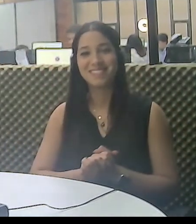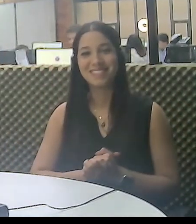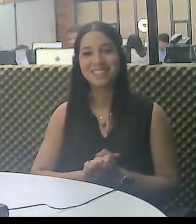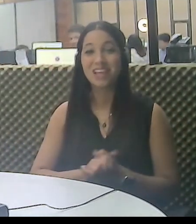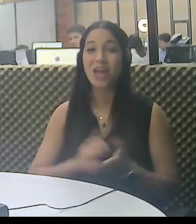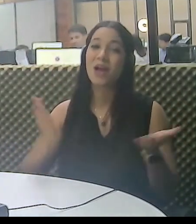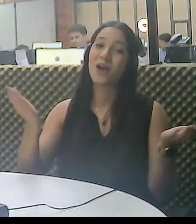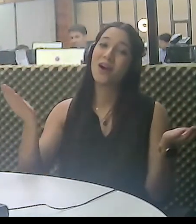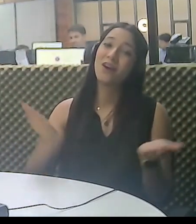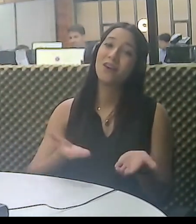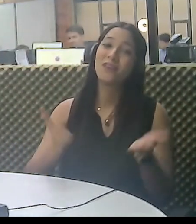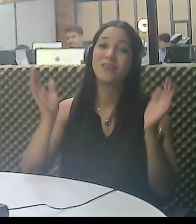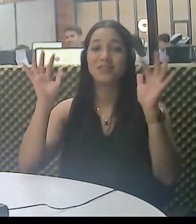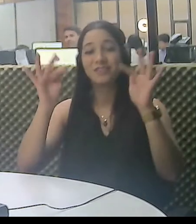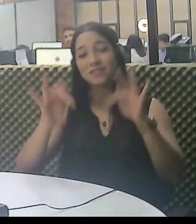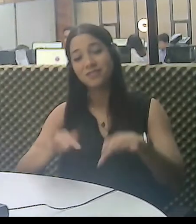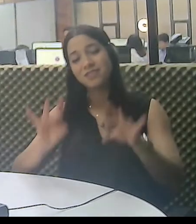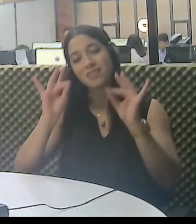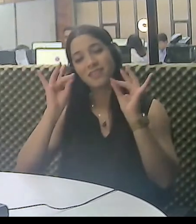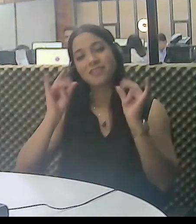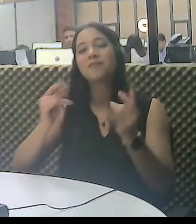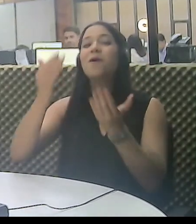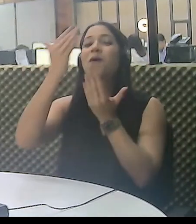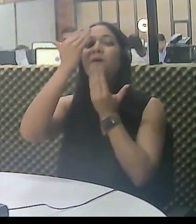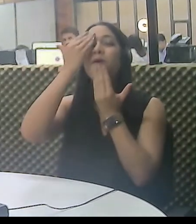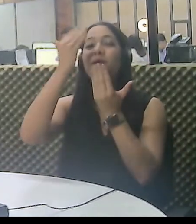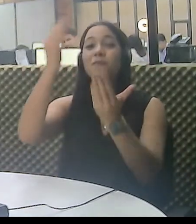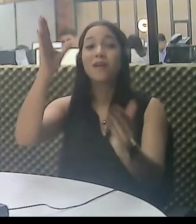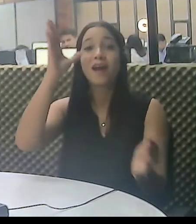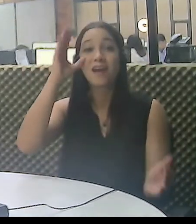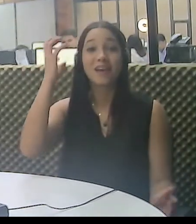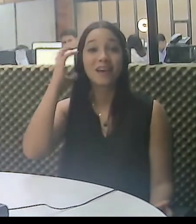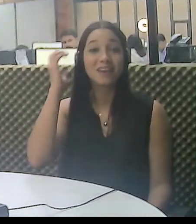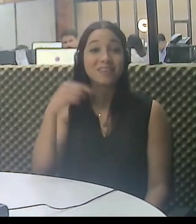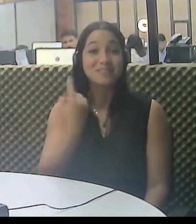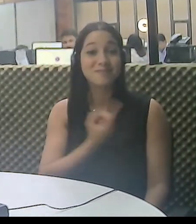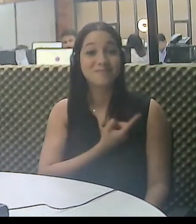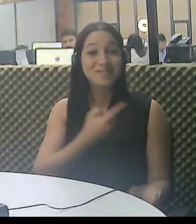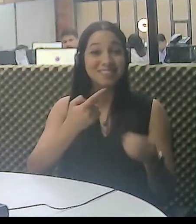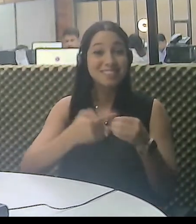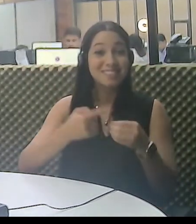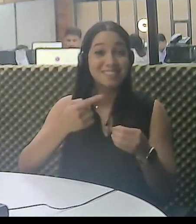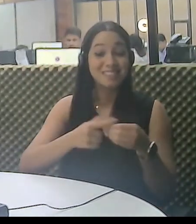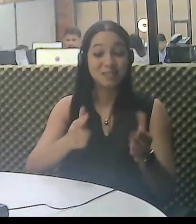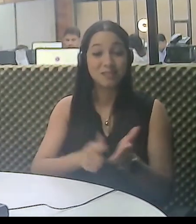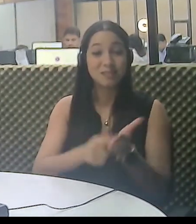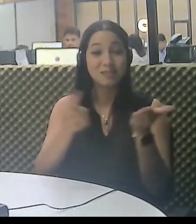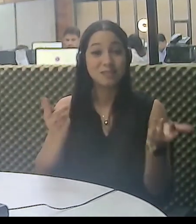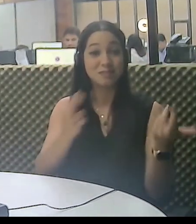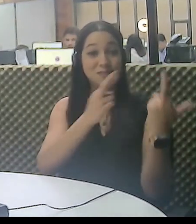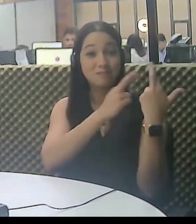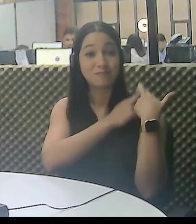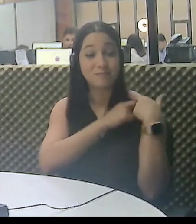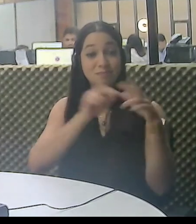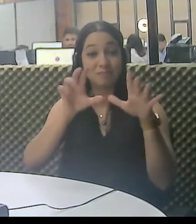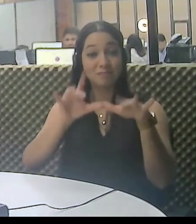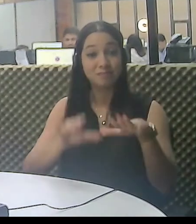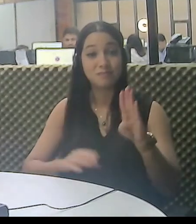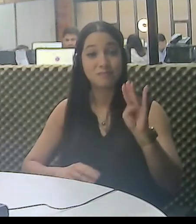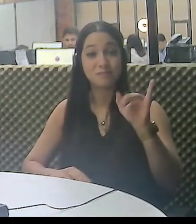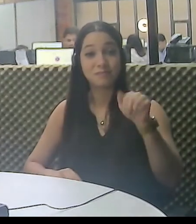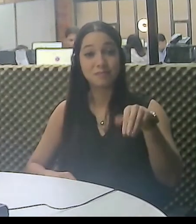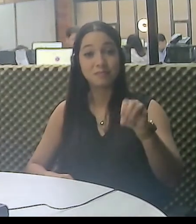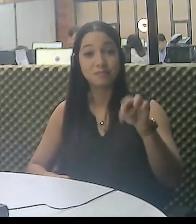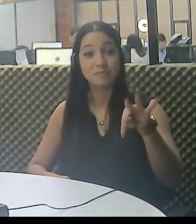notícias. E a edição de hoje fica por aqui. Obrigado pela sua audiência, Rádio Nossa Cidade. Jornalista responsável pela edição, Bia